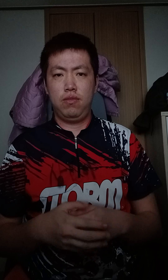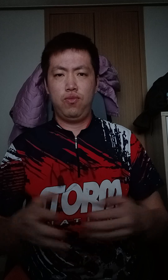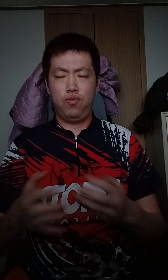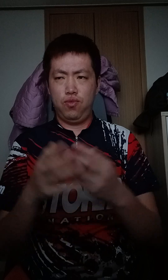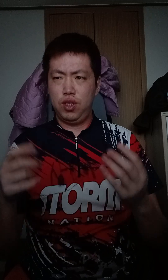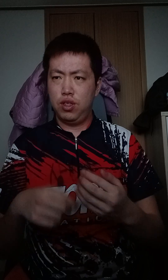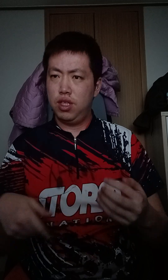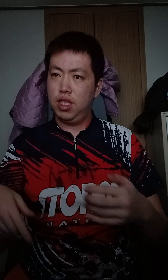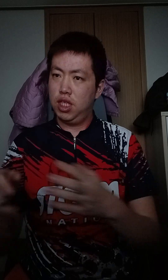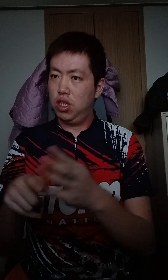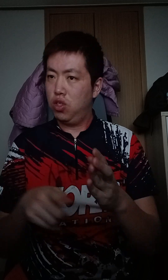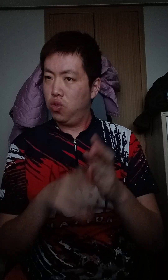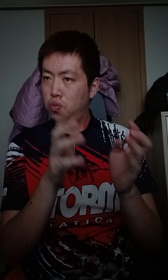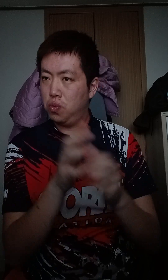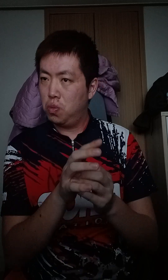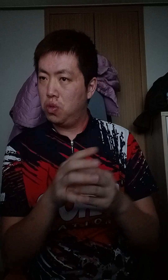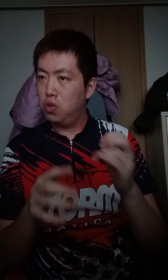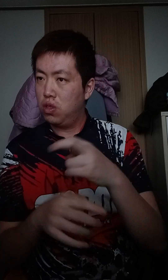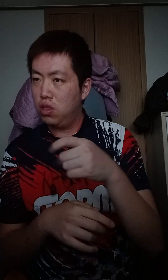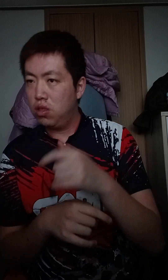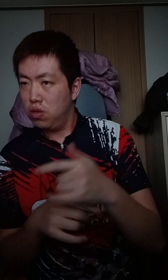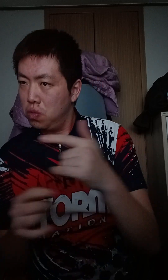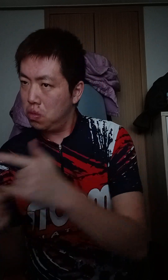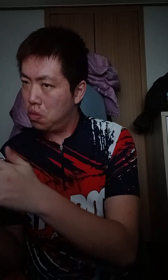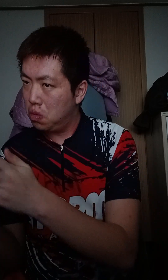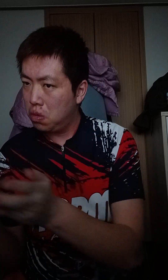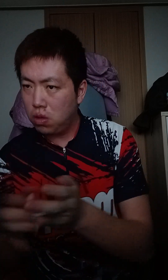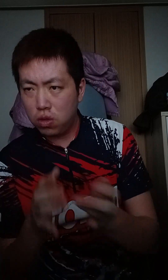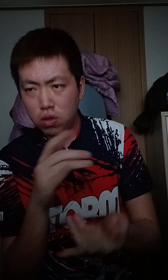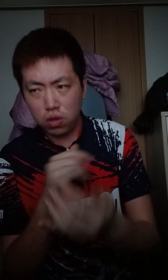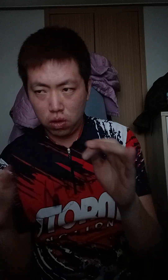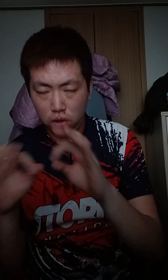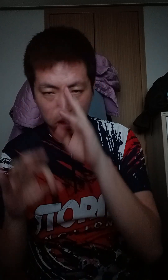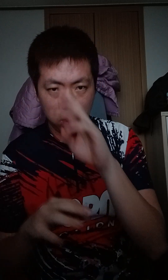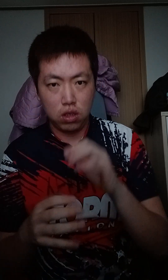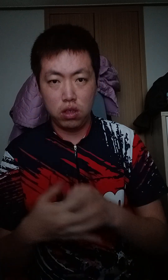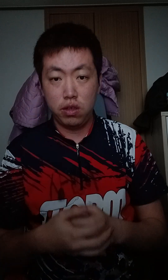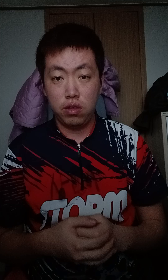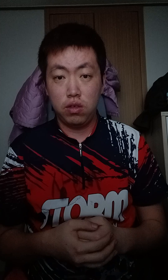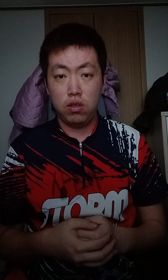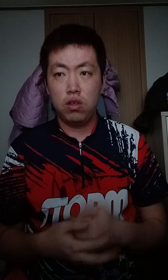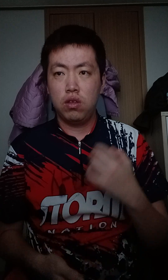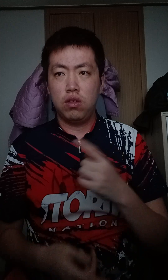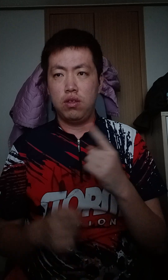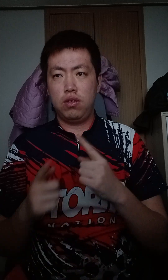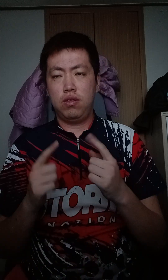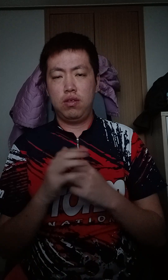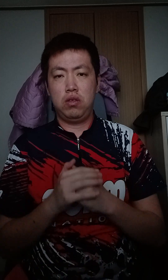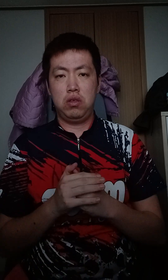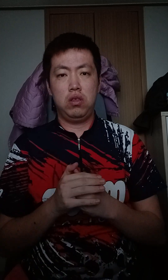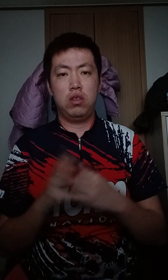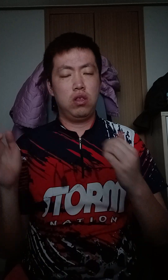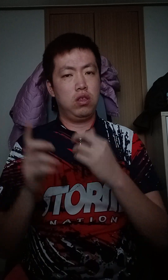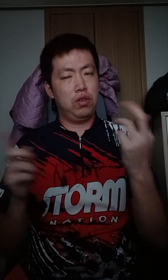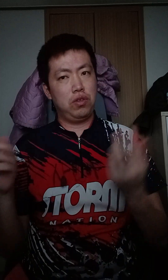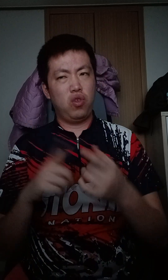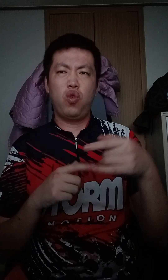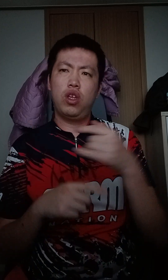화장실은 장애인의 편의를 위해 설치 기준이 법으로 정해져 있습니다. 하지만 개정 이전에 지어진 장애인 화장실은